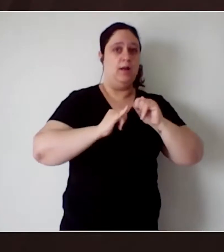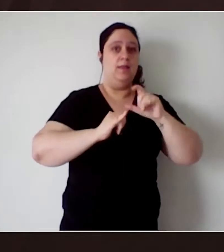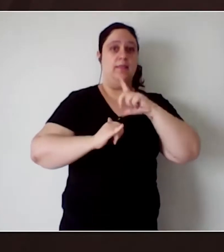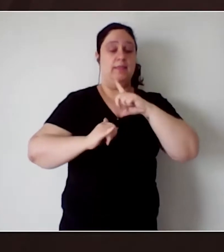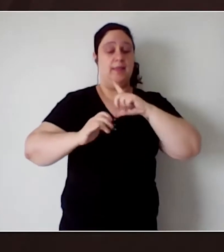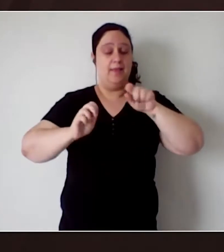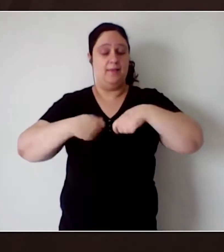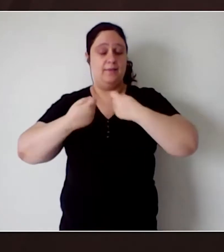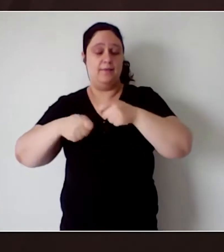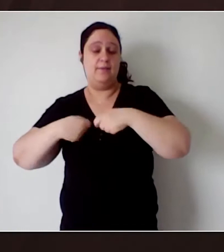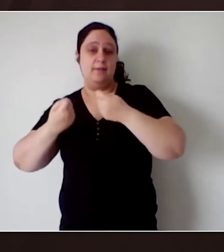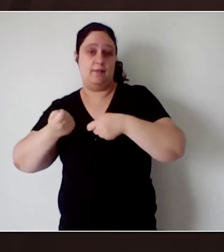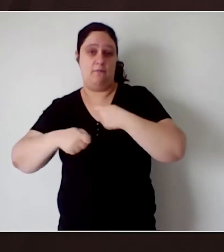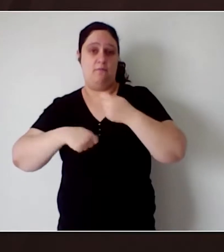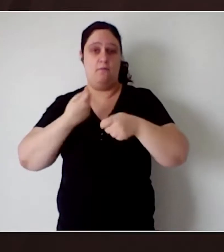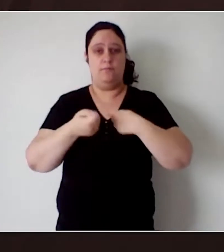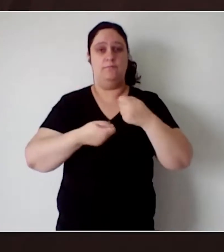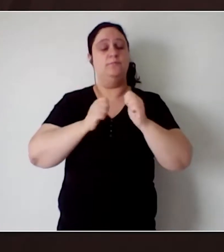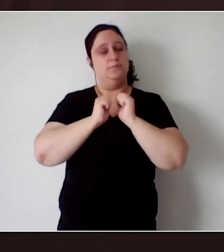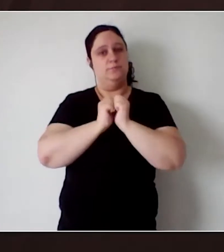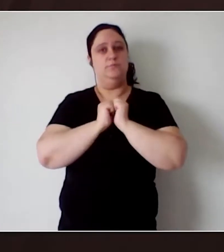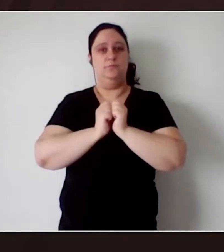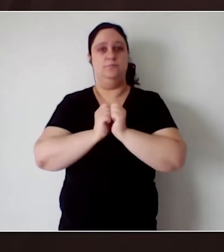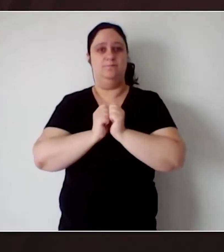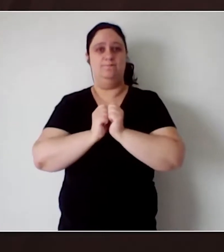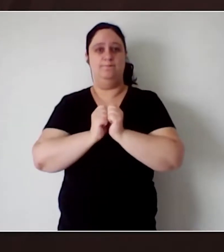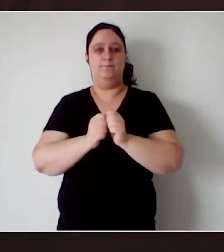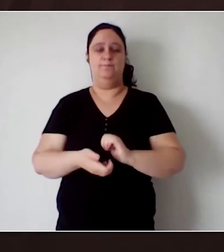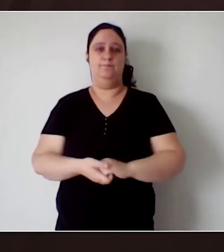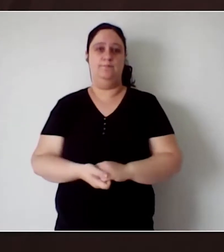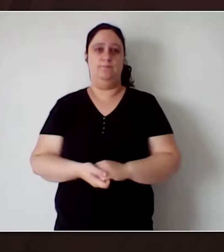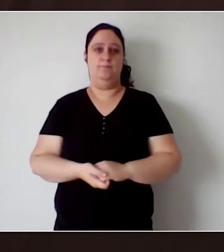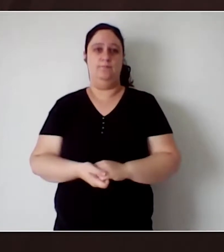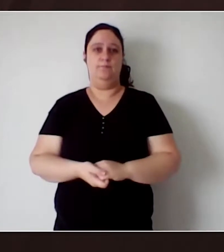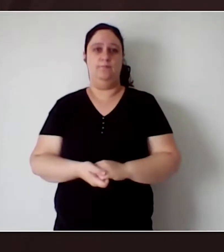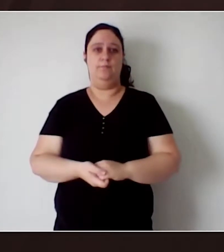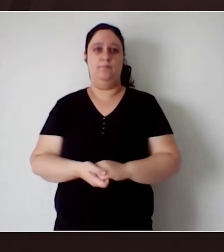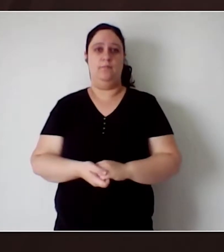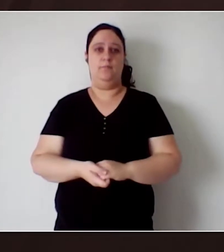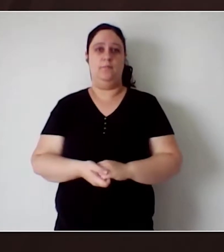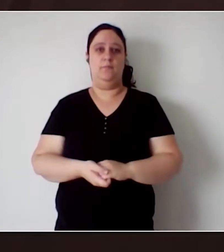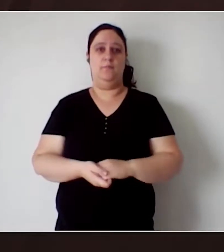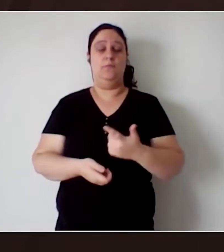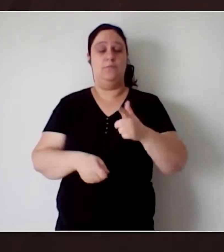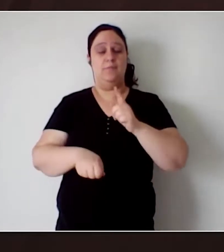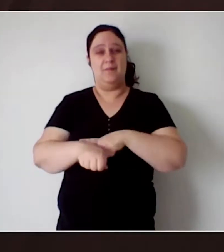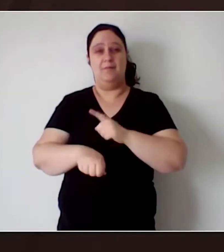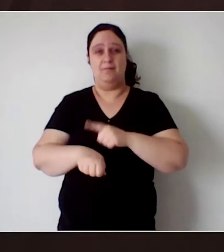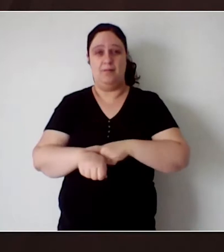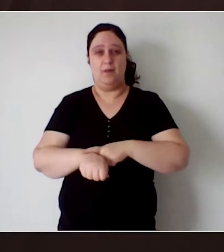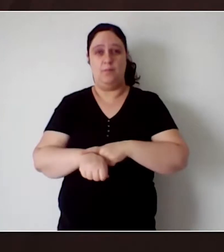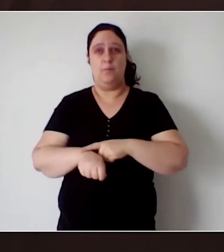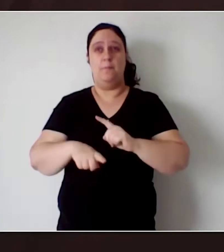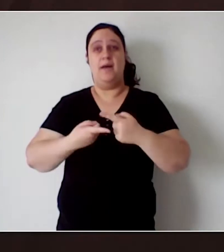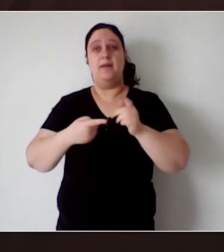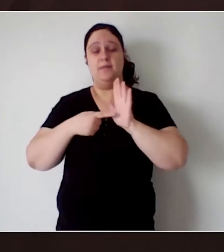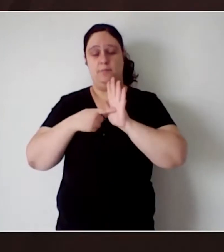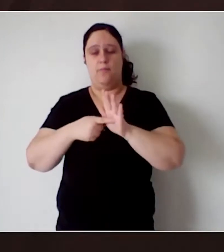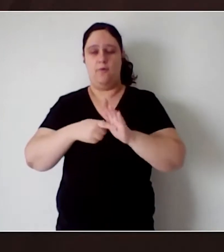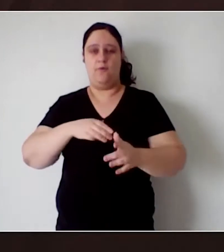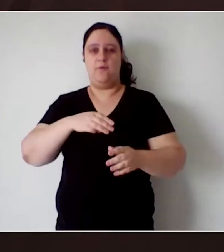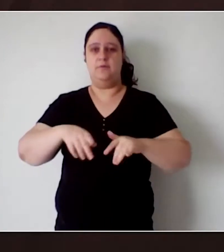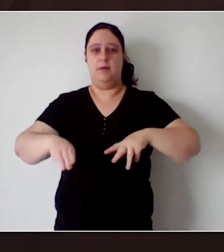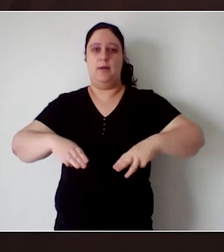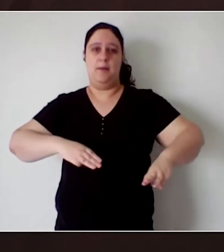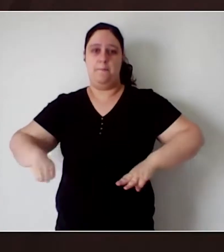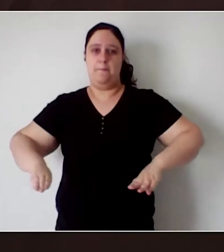certo? Não tenho tempo porque poderia ler Marcos 16 para provar para vocês. Em cada alma